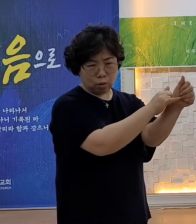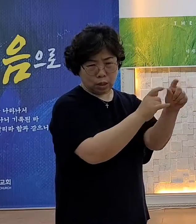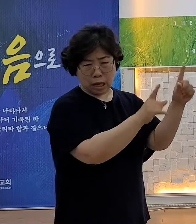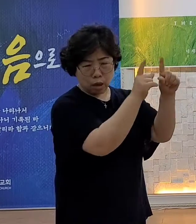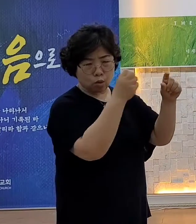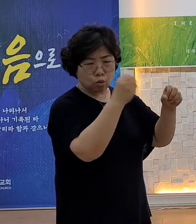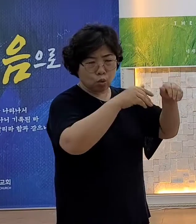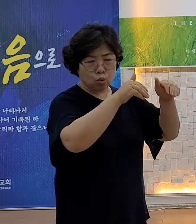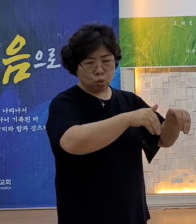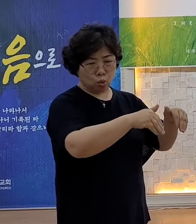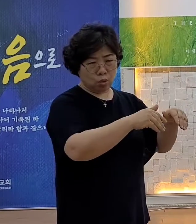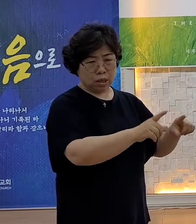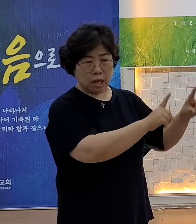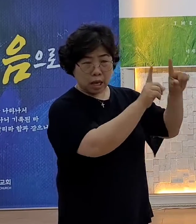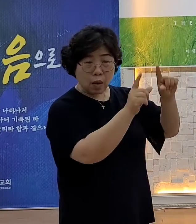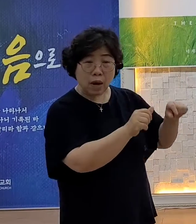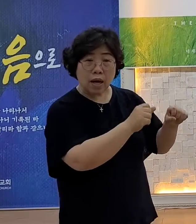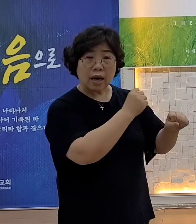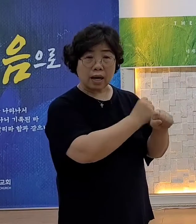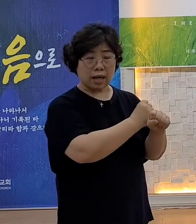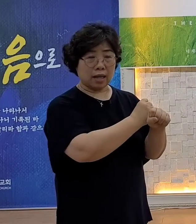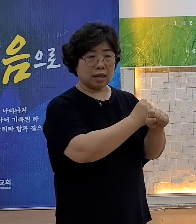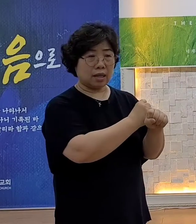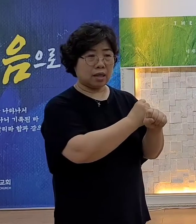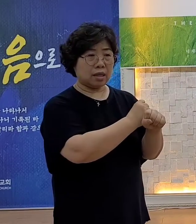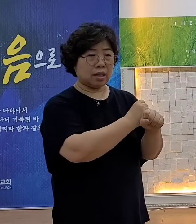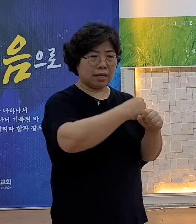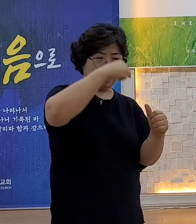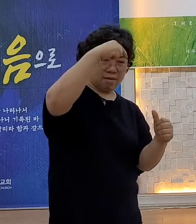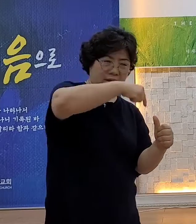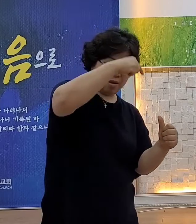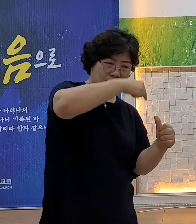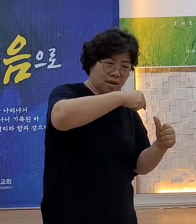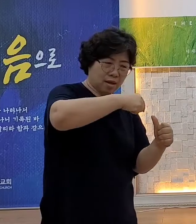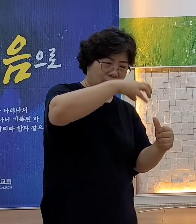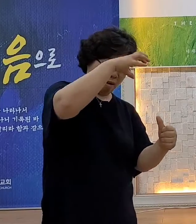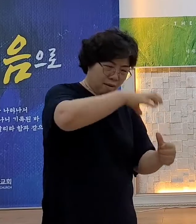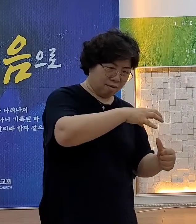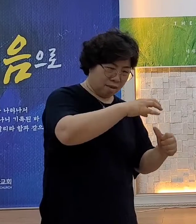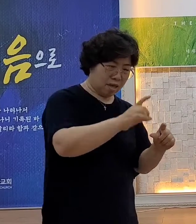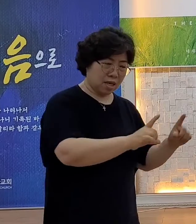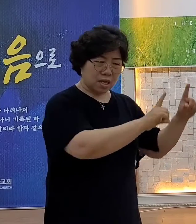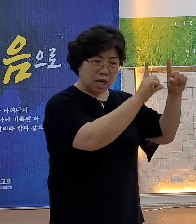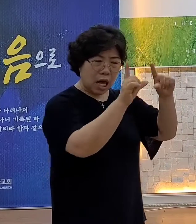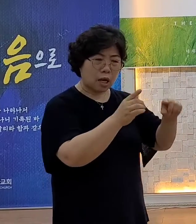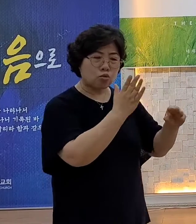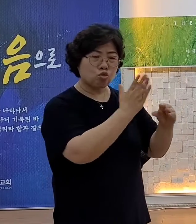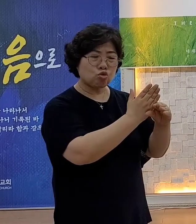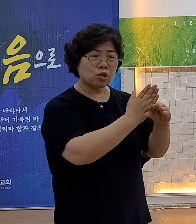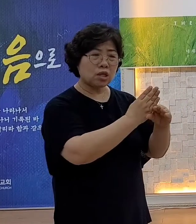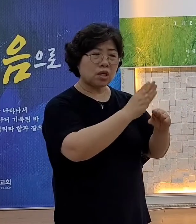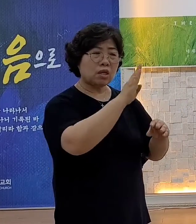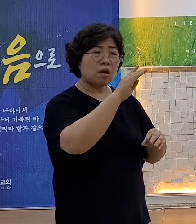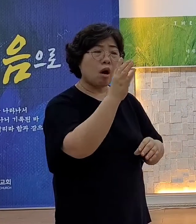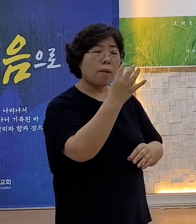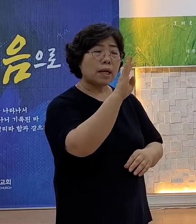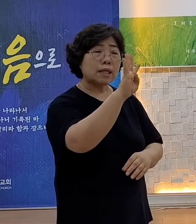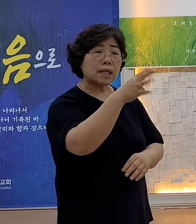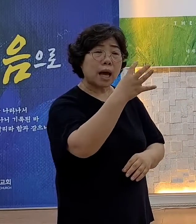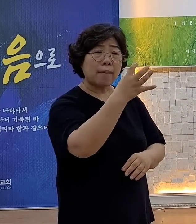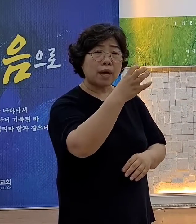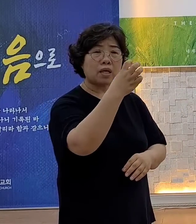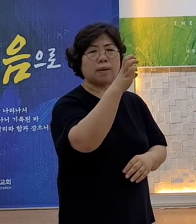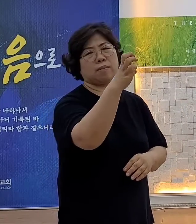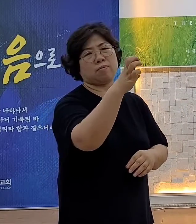또 종살이하고 이런 식민사관으로 다 사로잡혀 있는 그 삶에서 이제 하나님